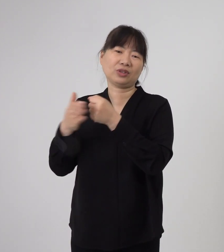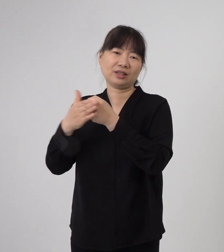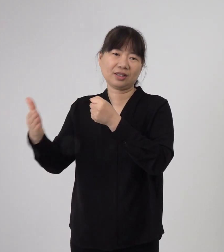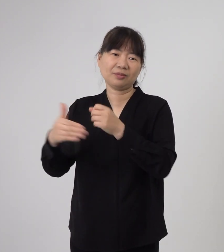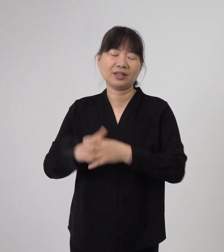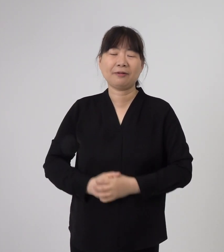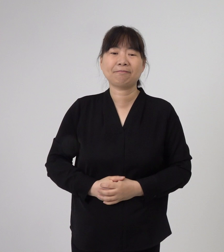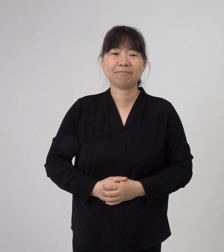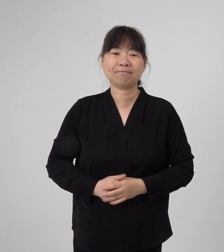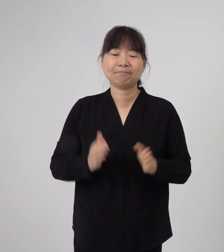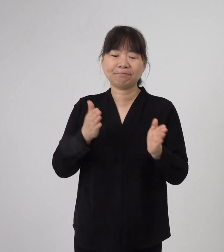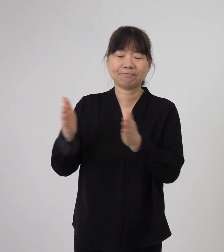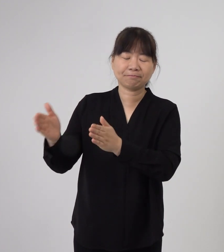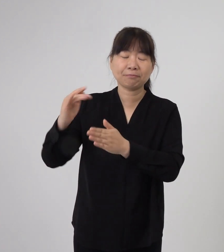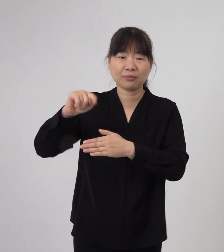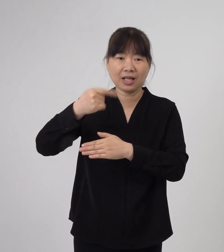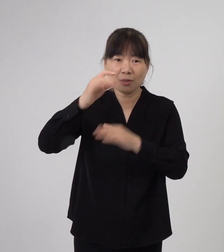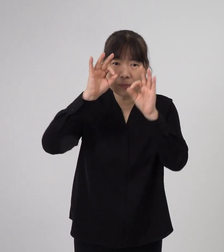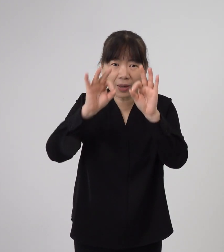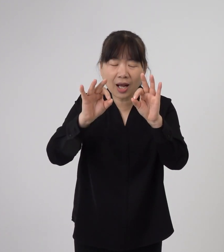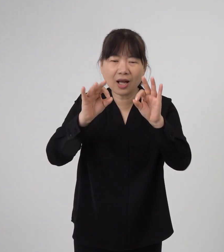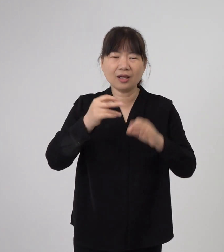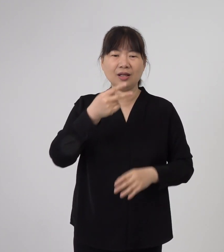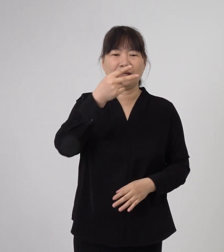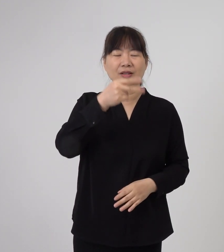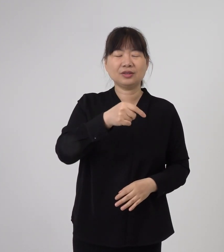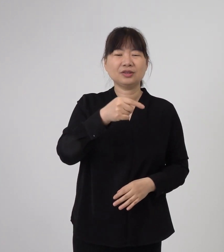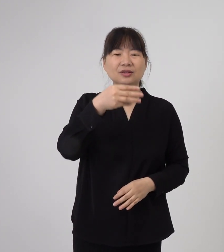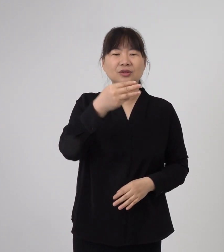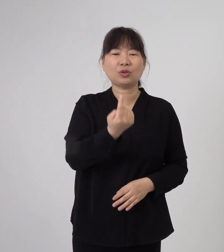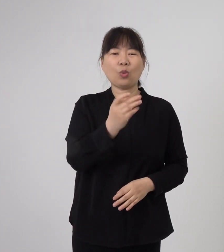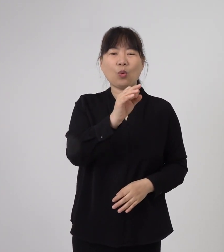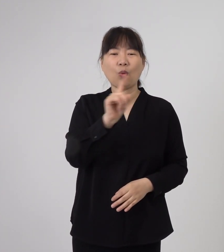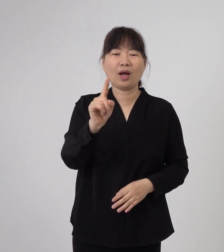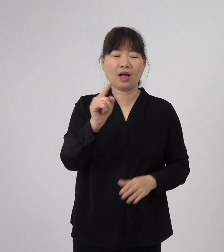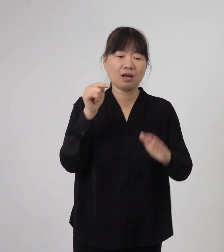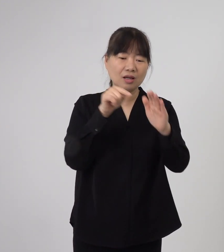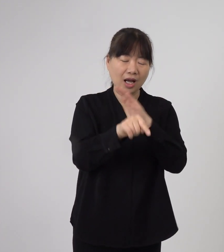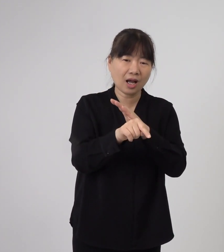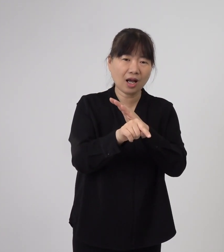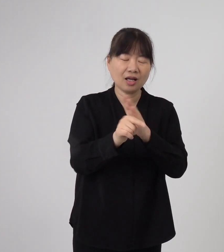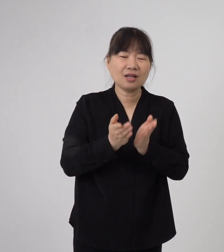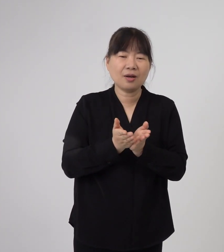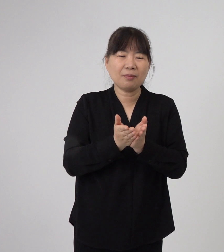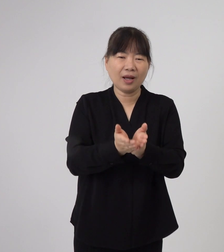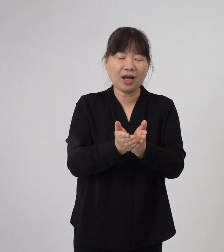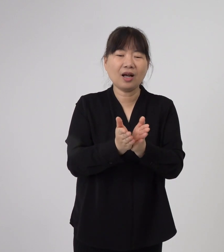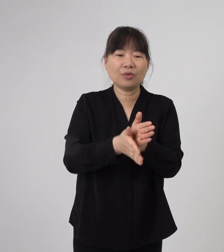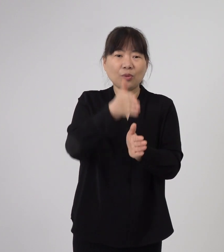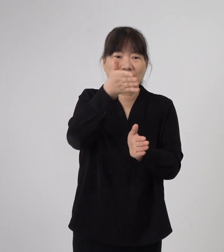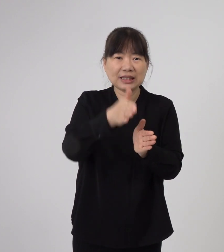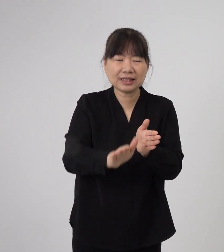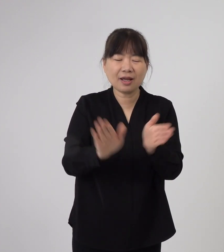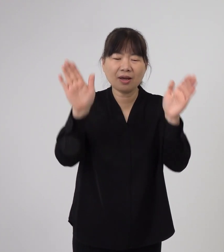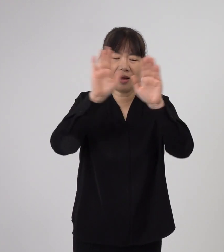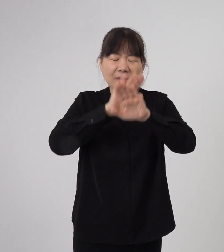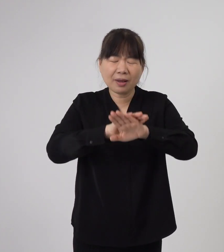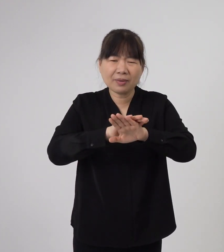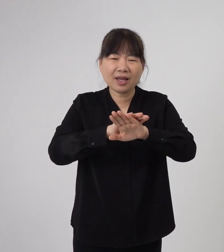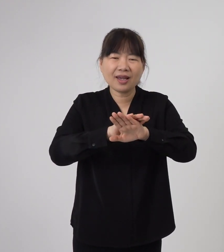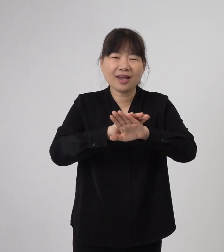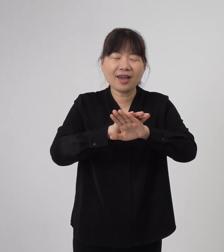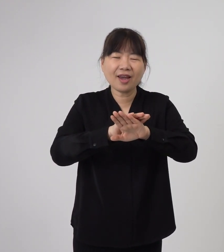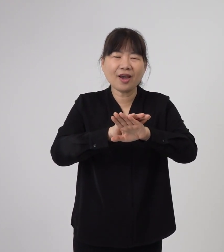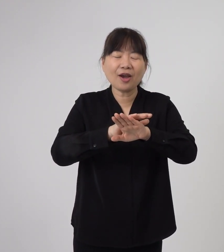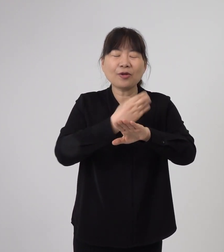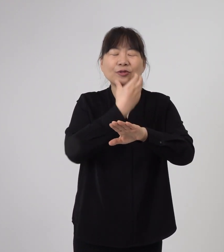지나 드로아에 내려가, 이 항구 도시입니다. 드로아에 내려갔는데 그 유명한 밤에 드디어 환상이 보입니다. 자,